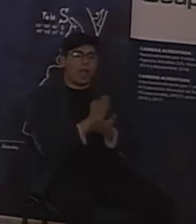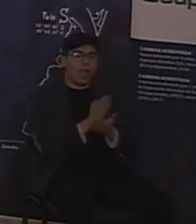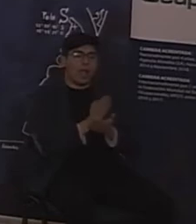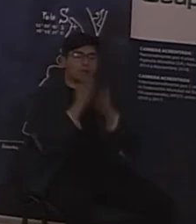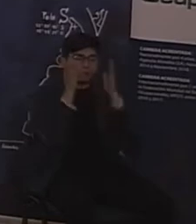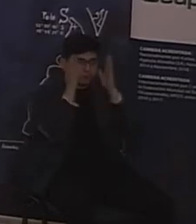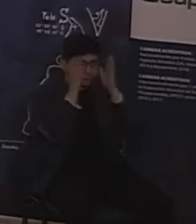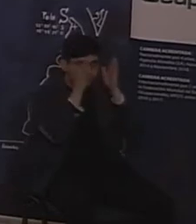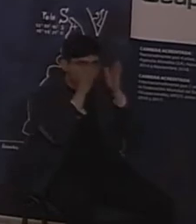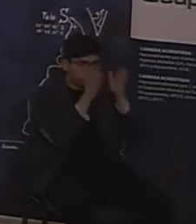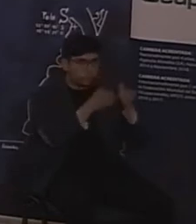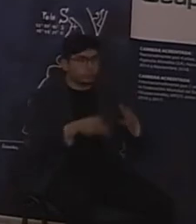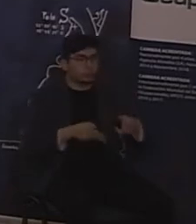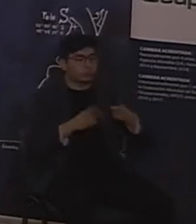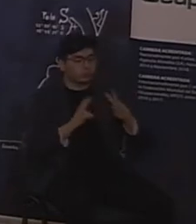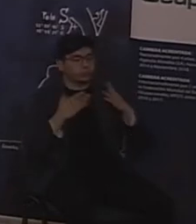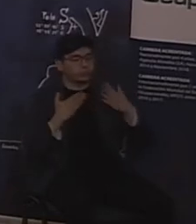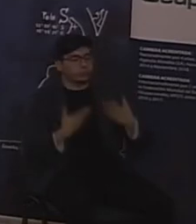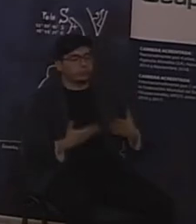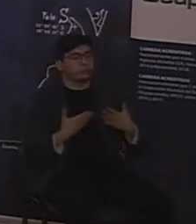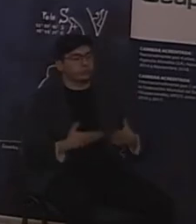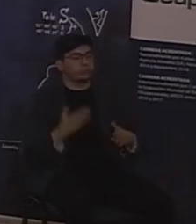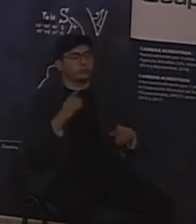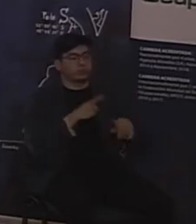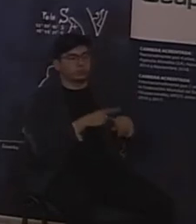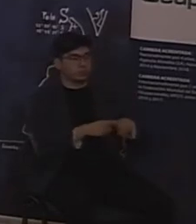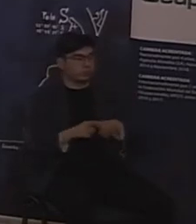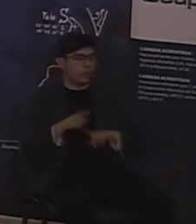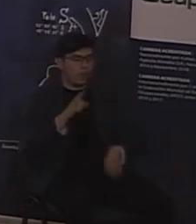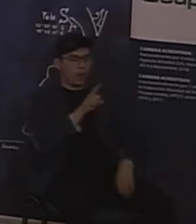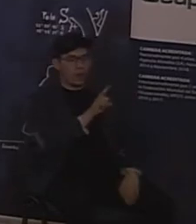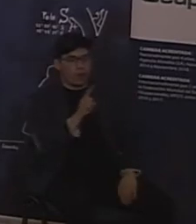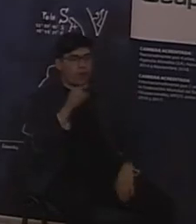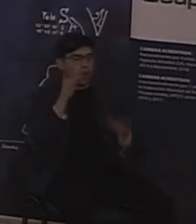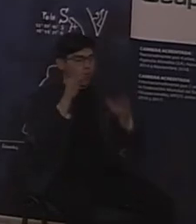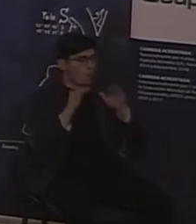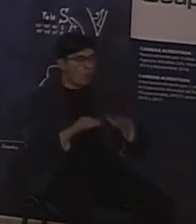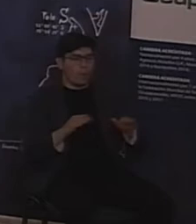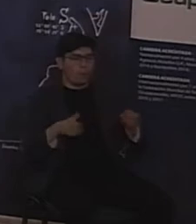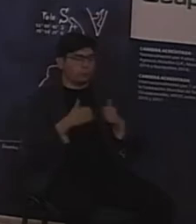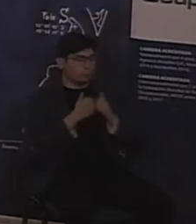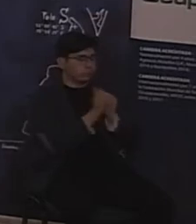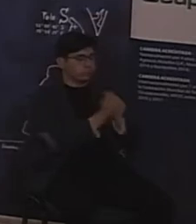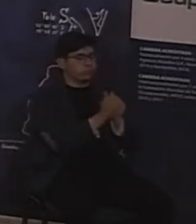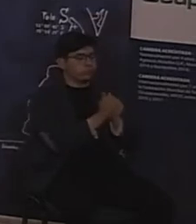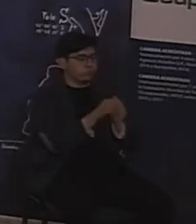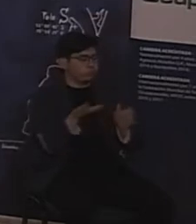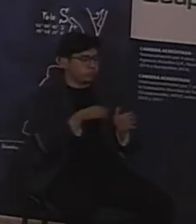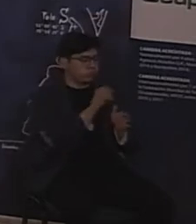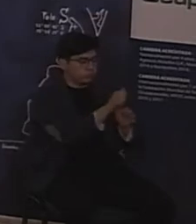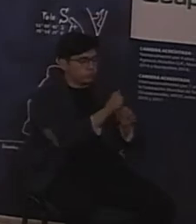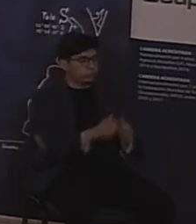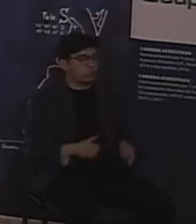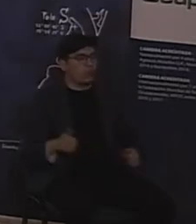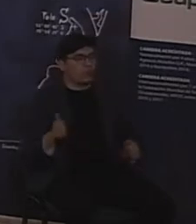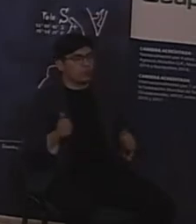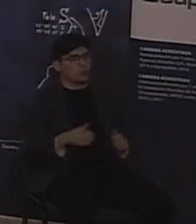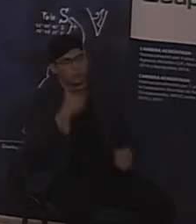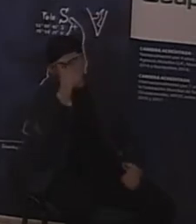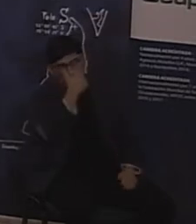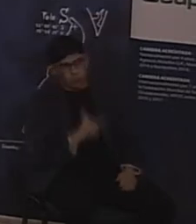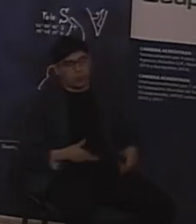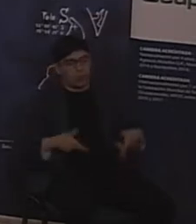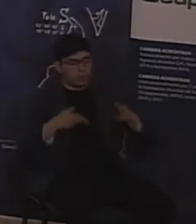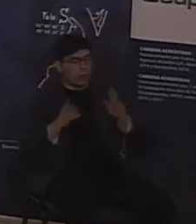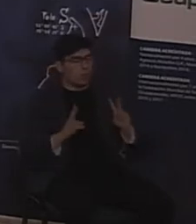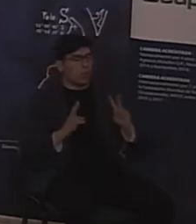derechos humanos no es lo mismo ser sujeto de asistencia a ser sujeto de derecho sujetos de